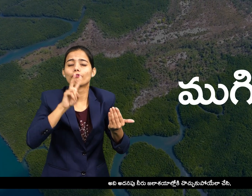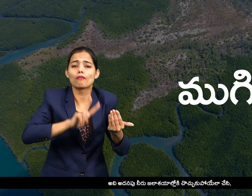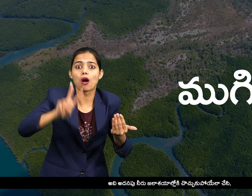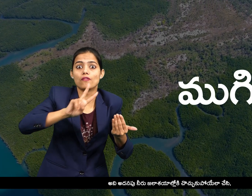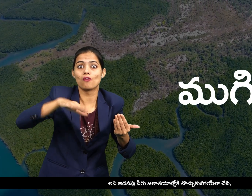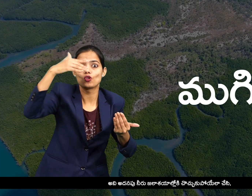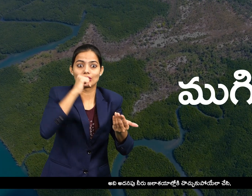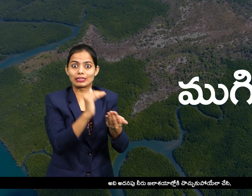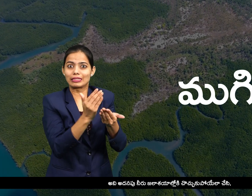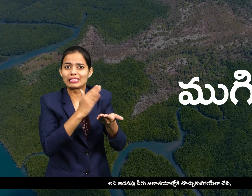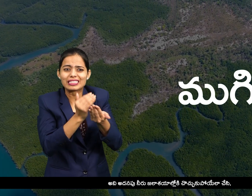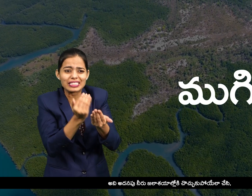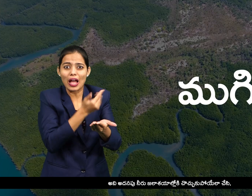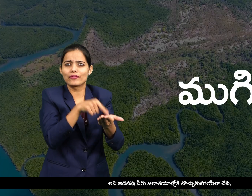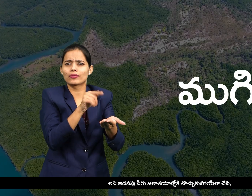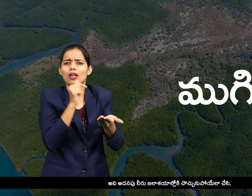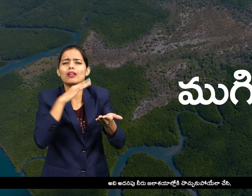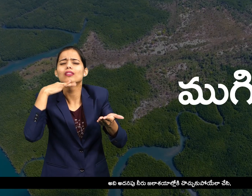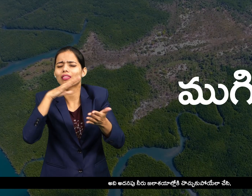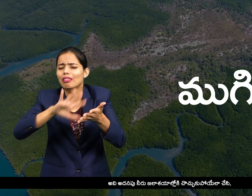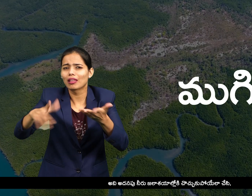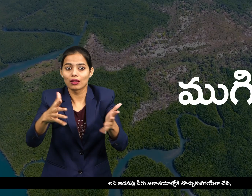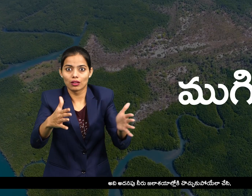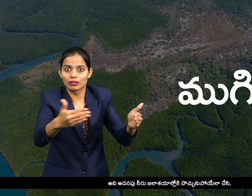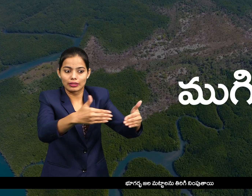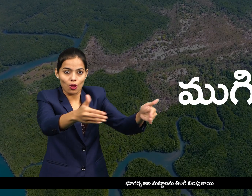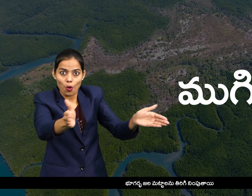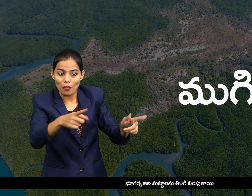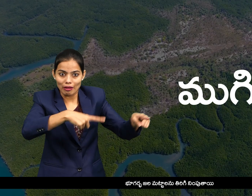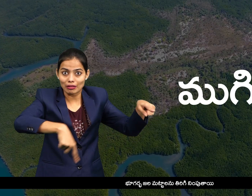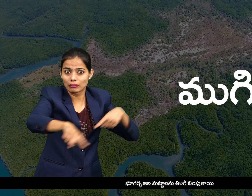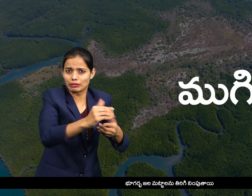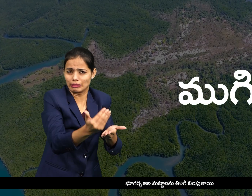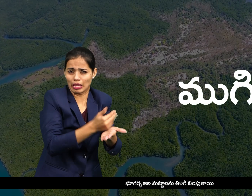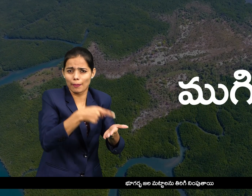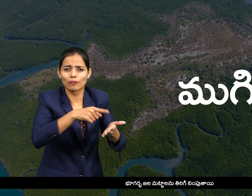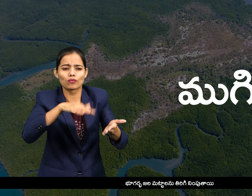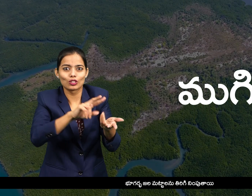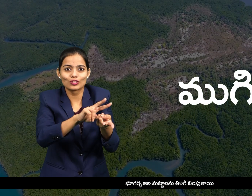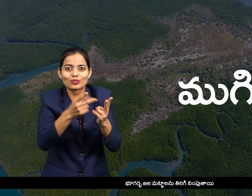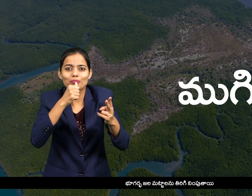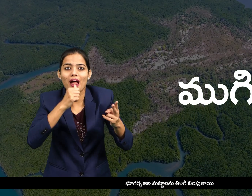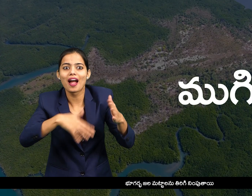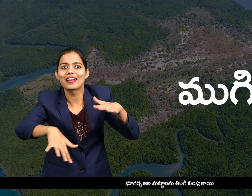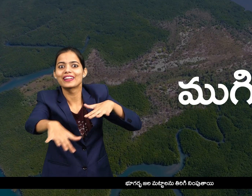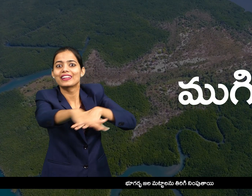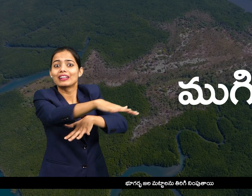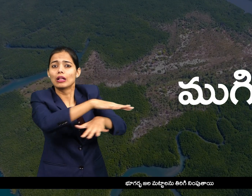అవి అదనపు నీరు జలాశయాల్లోకి చొచ్చుకుని పోయేలా చేసి భూగర్భ జల మట్టాలను తిరిగి